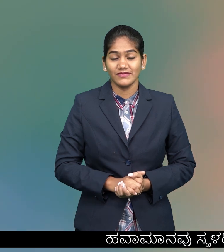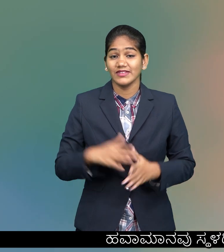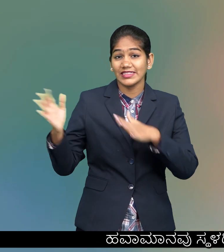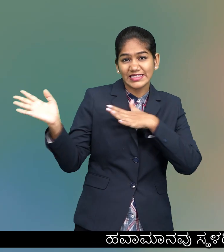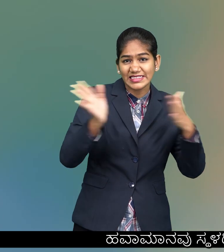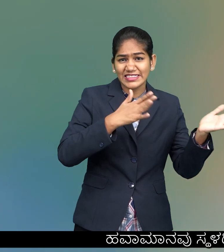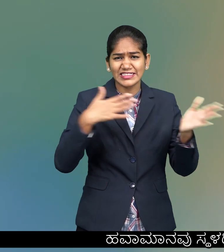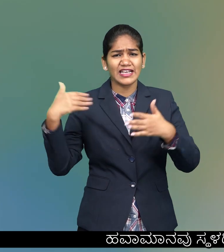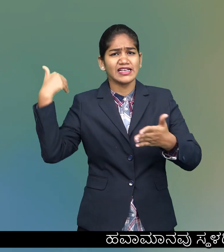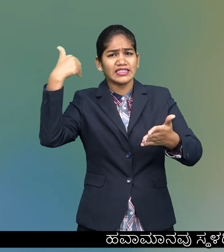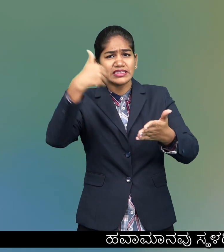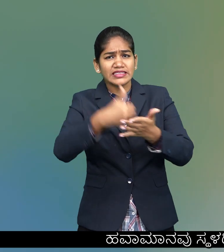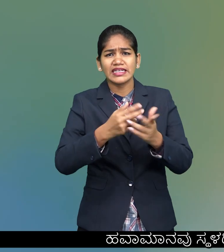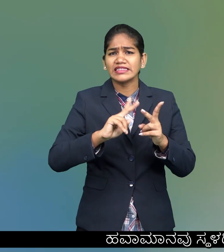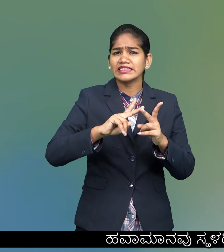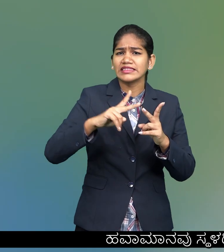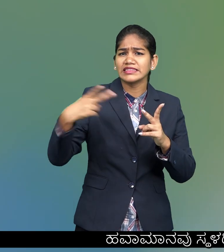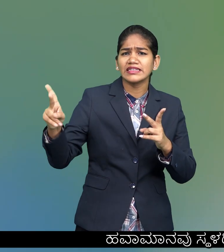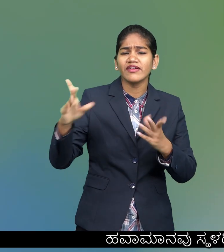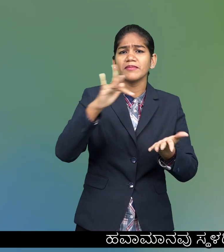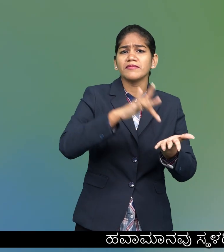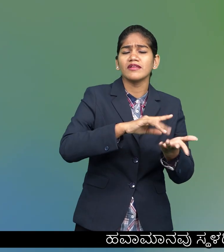ಹವಾಮಾನವು ಸ್ಥಳದಿಂದ ಸ್ಥಳಕ್ಕೆ ವಿಭಿನ್ನವಾಗಿರುತ್ತದೆ.